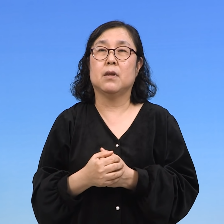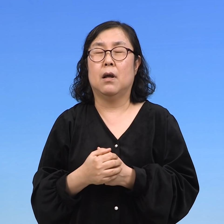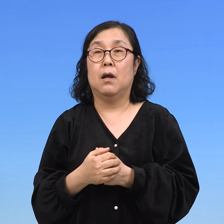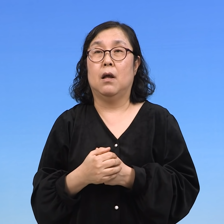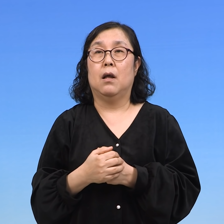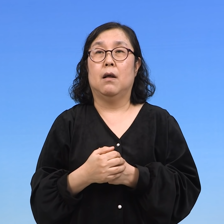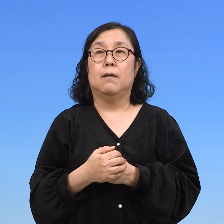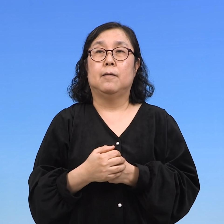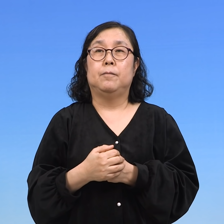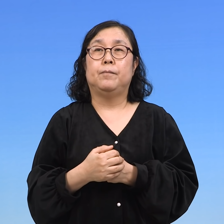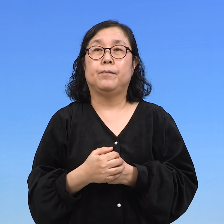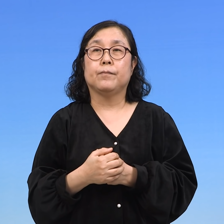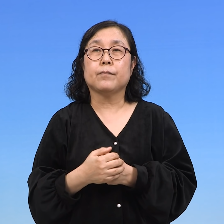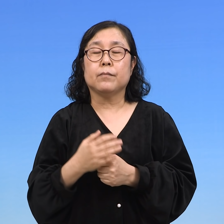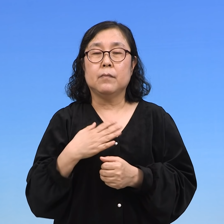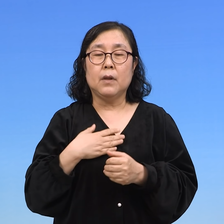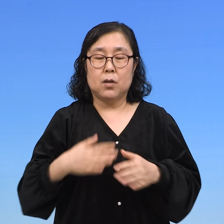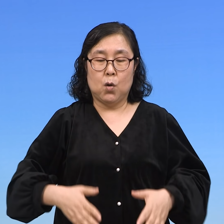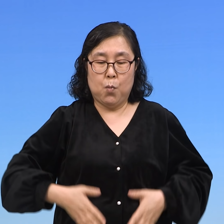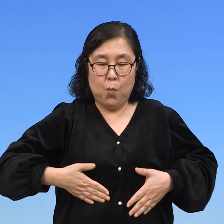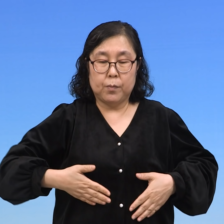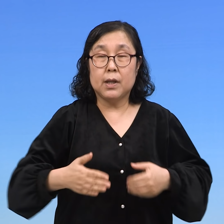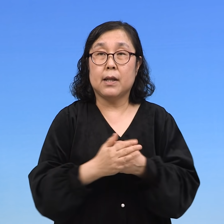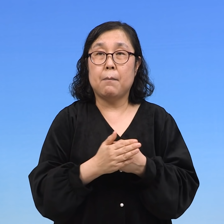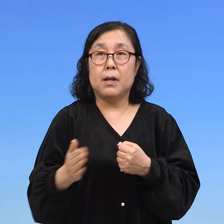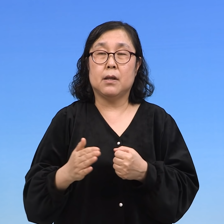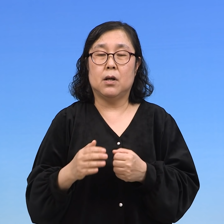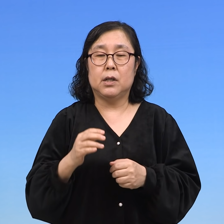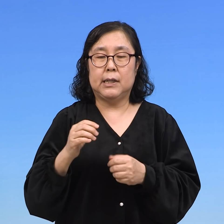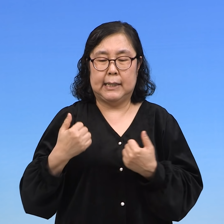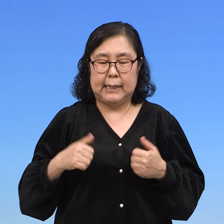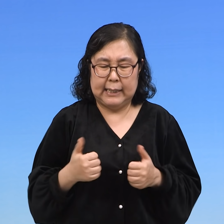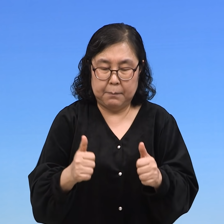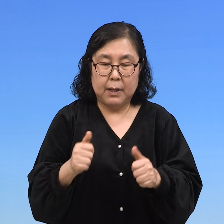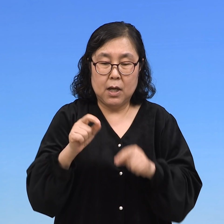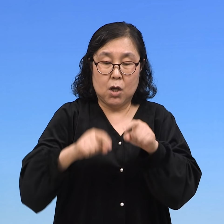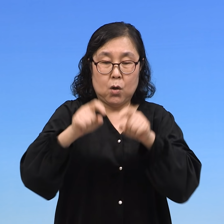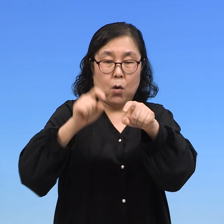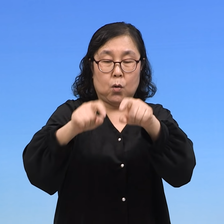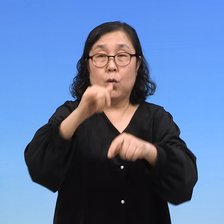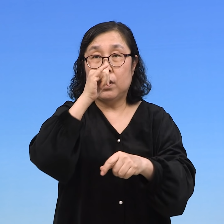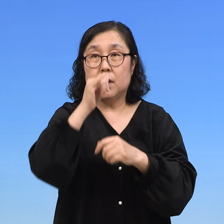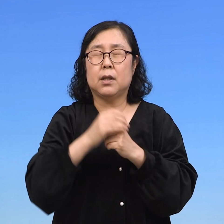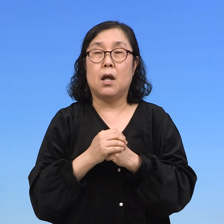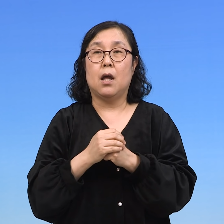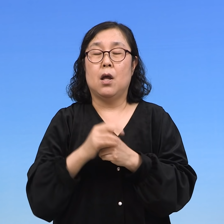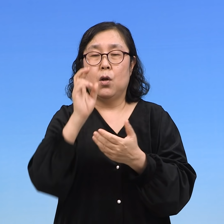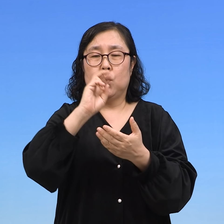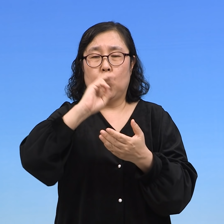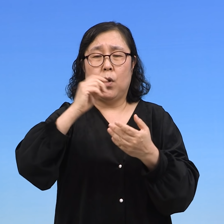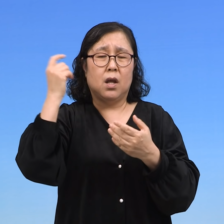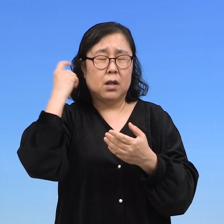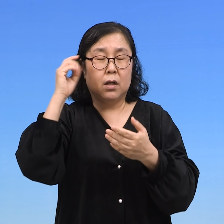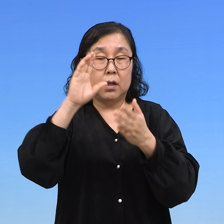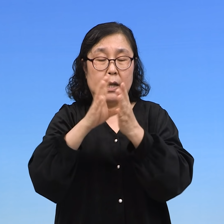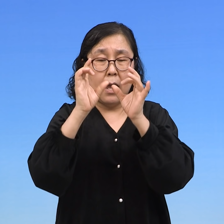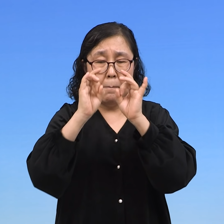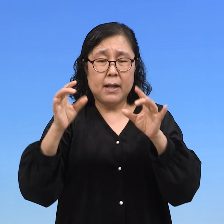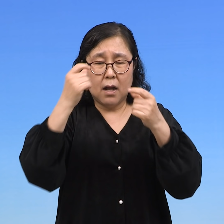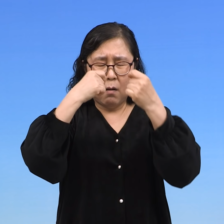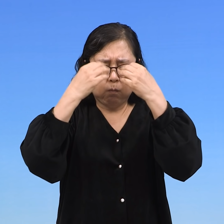내내 제가 요즘에 이제 봄이 돼가지고 또 열심히 걷고 있는데요 그러면서 이 노래를 들을 때마다 눈물이 나오는